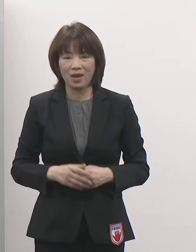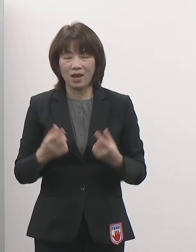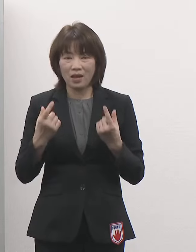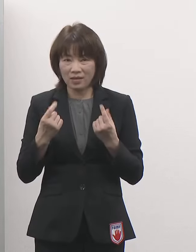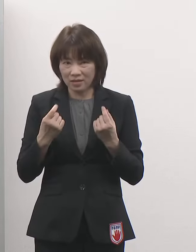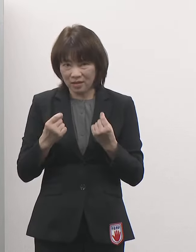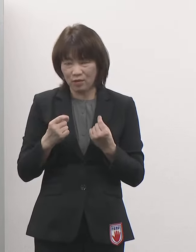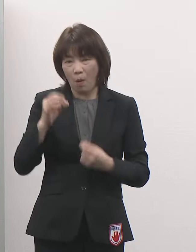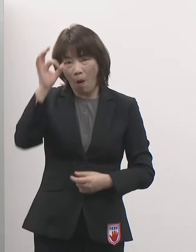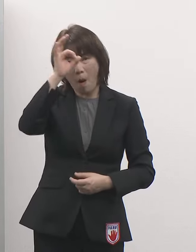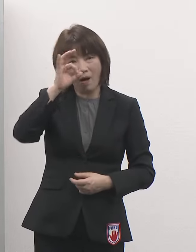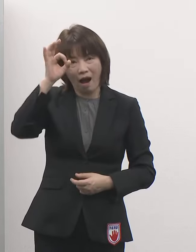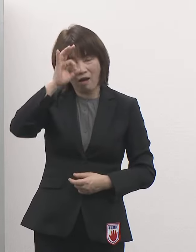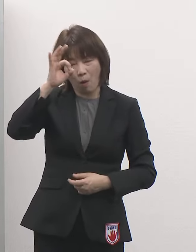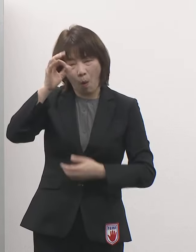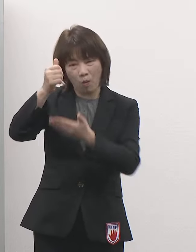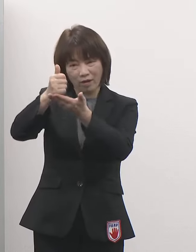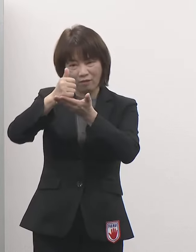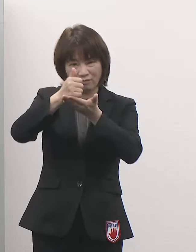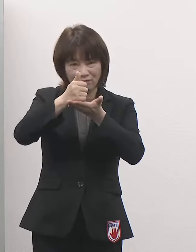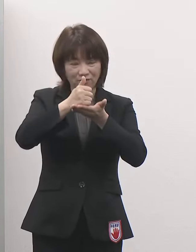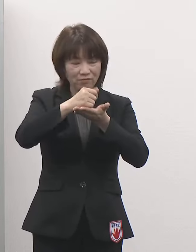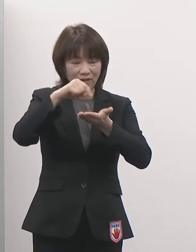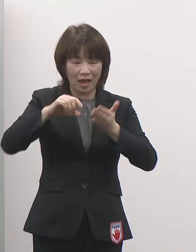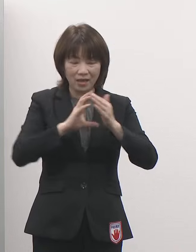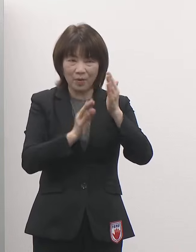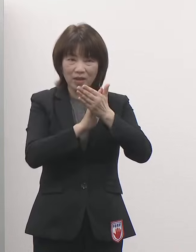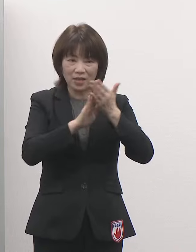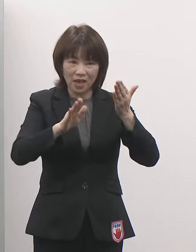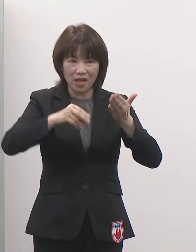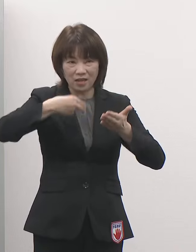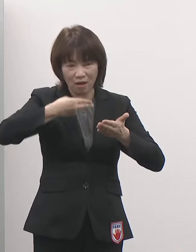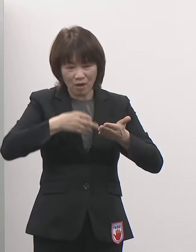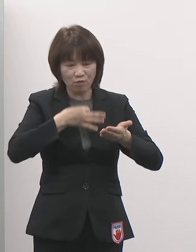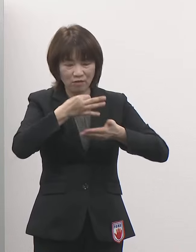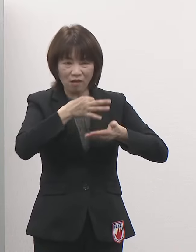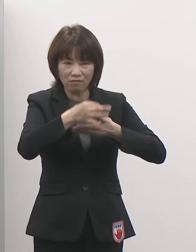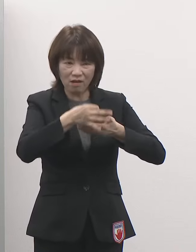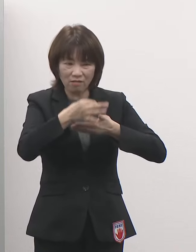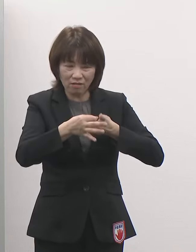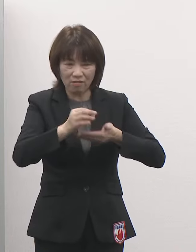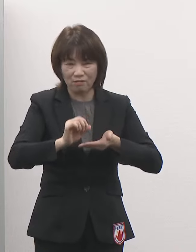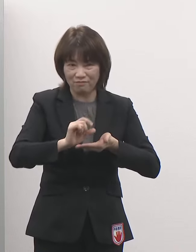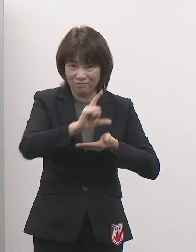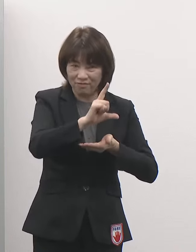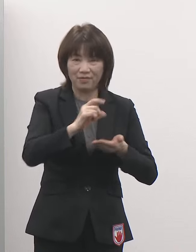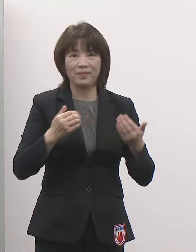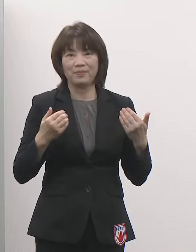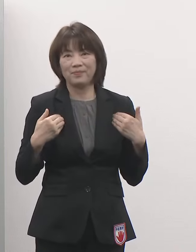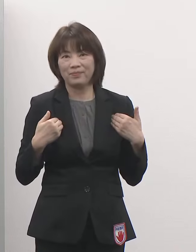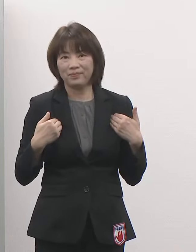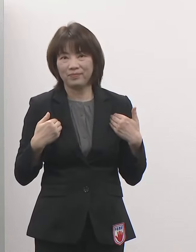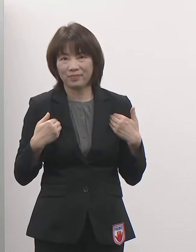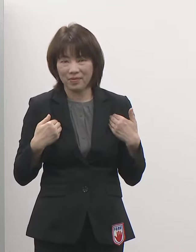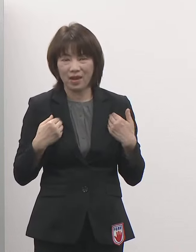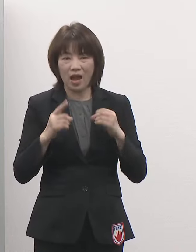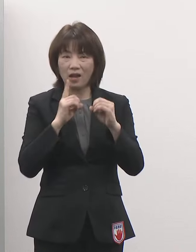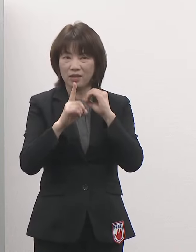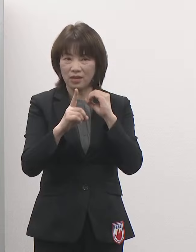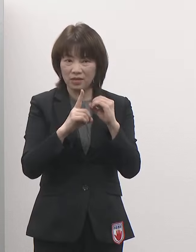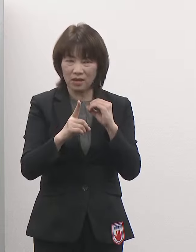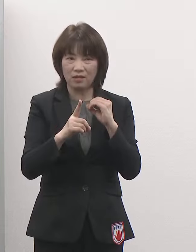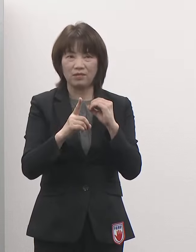が上がっているのかというところはですね、しっかり調べながら、いきたいと思います。まあ、デジタルの活用